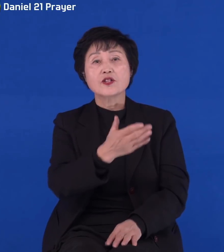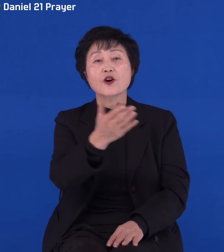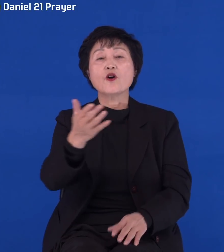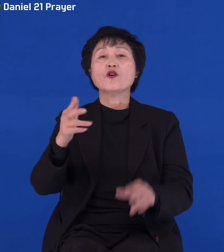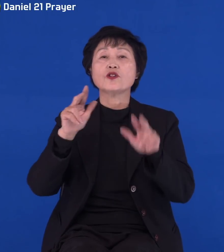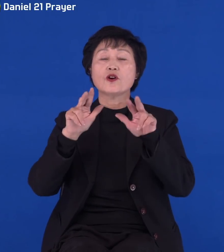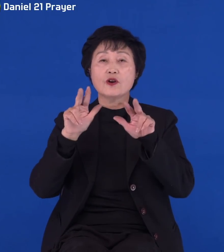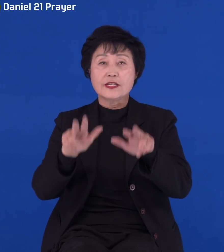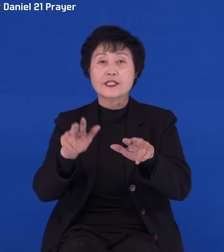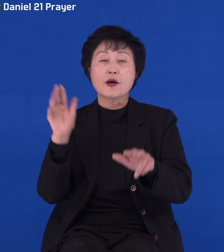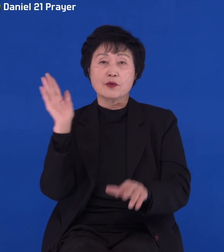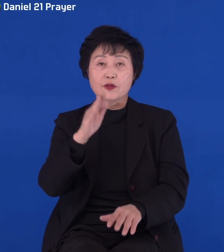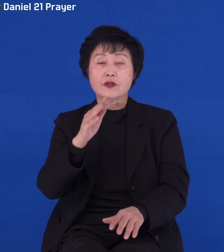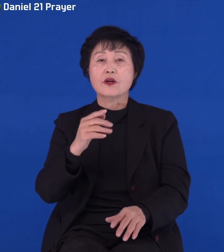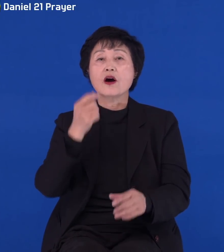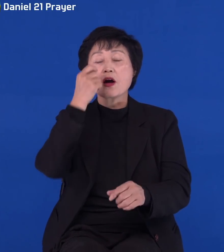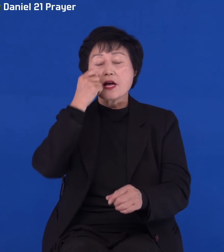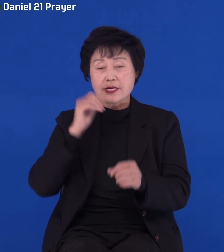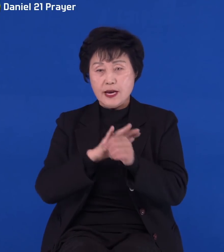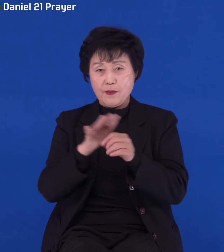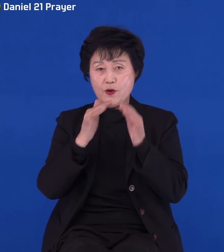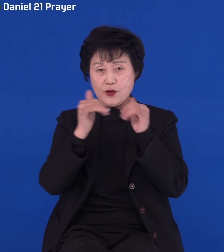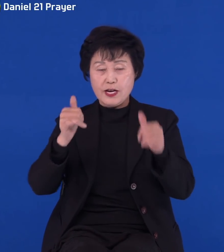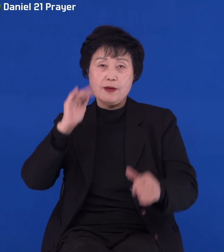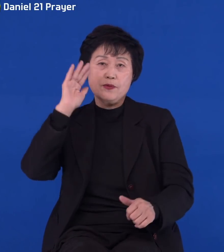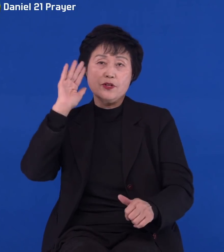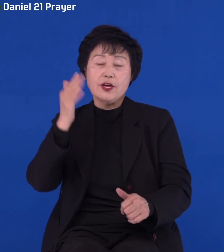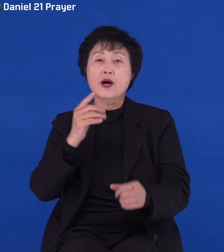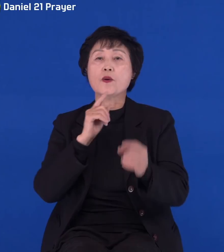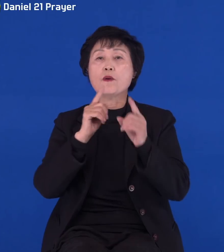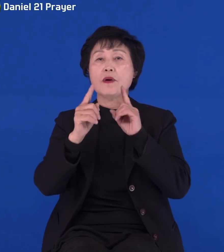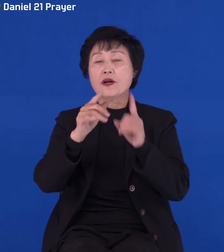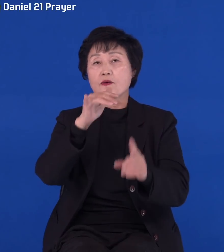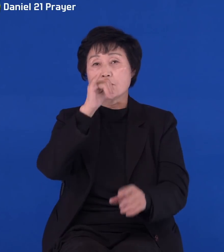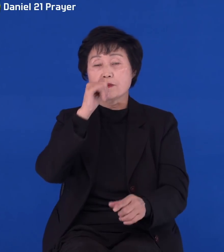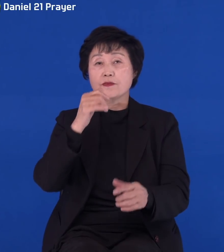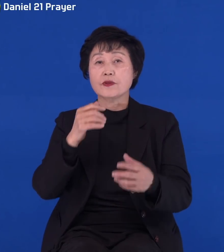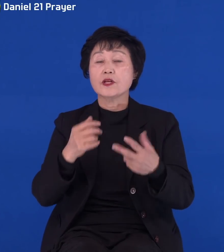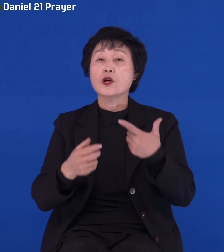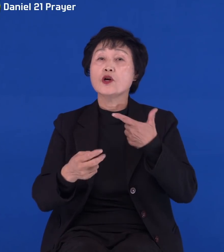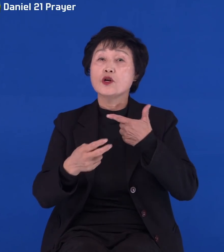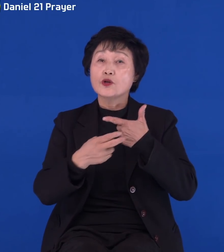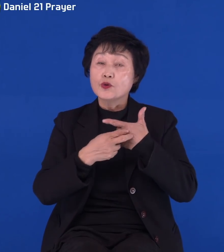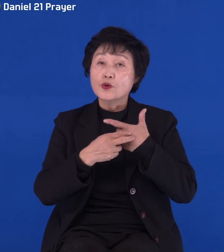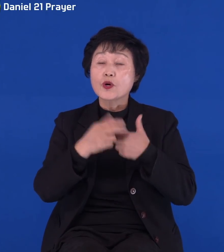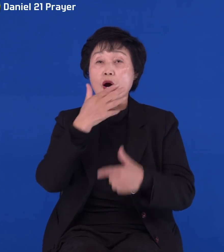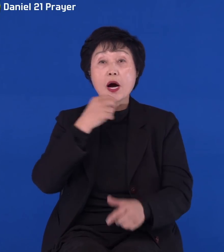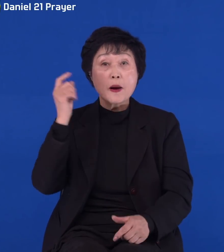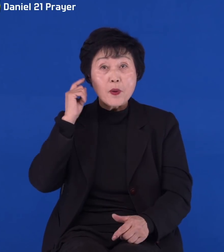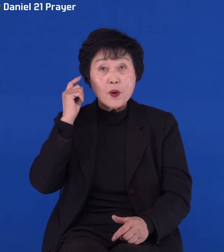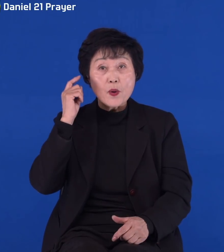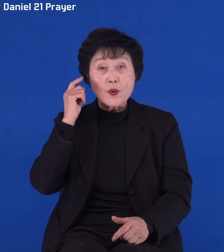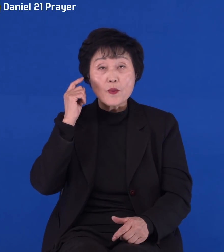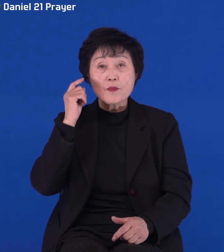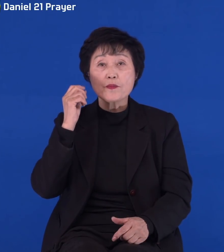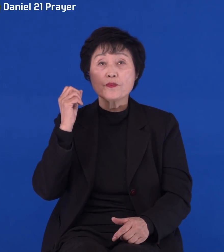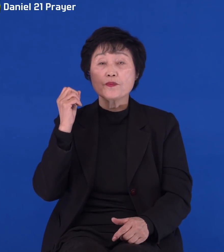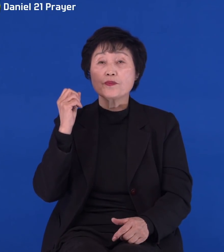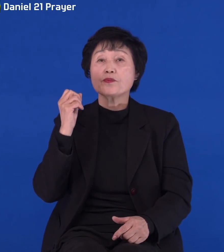되어라고 우리에게 도전을 주십니다. 왜 그럴까요? 오늘 본문 읽었던 누가복음 6장 36절 전에 6장 35절 하반부를